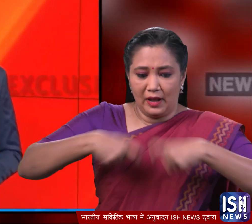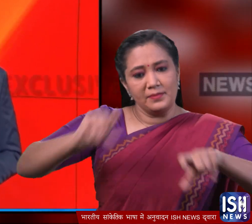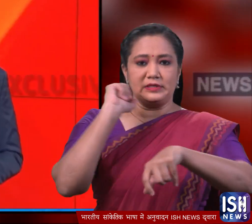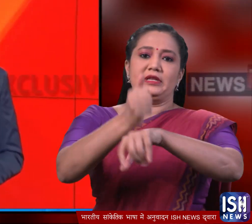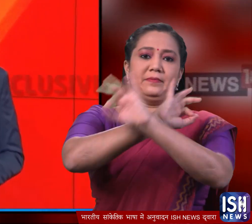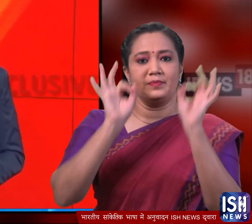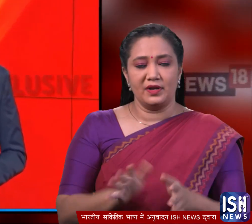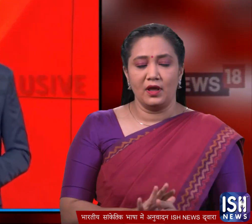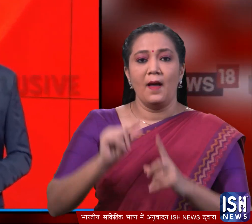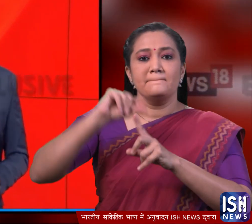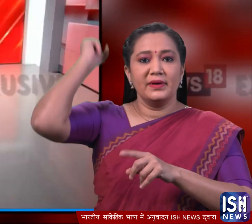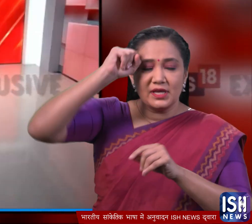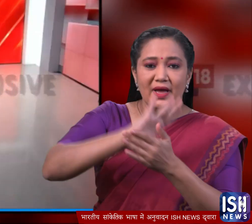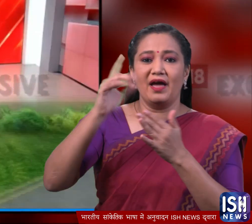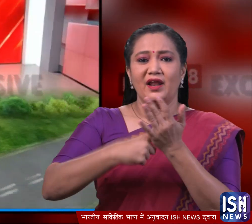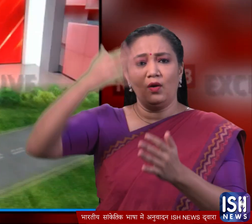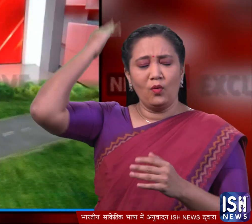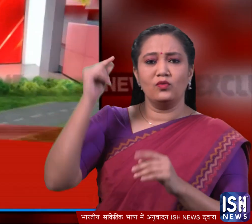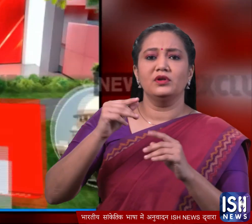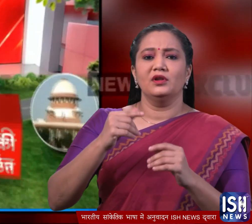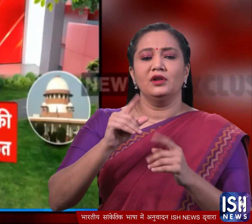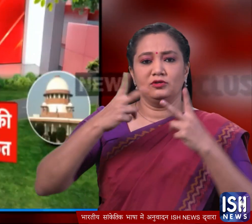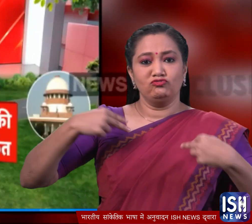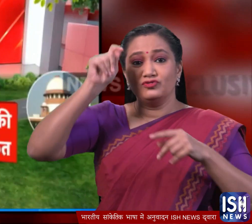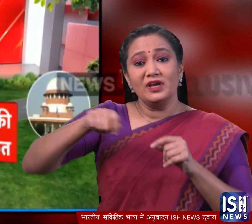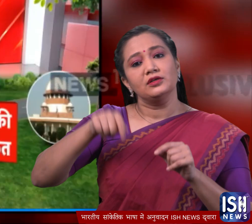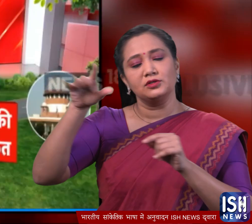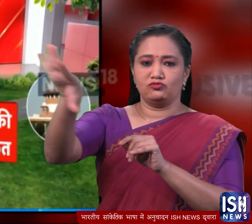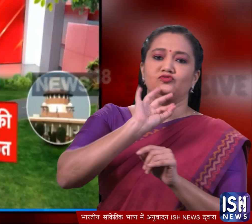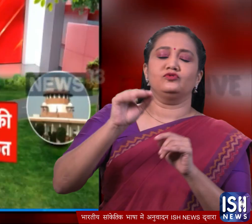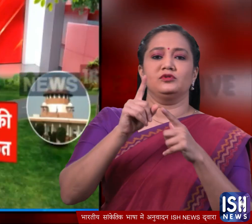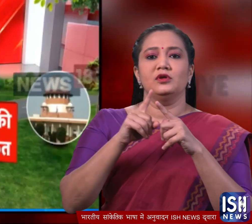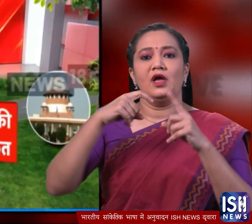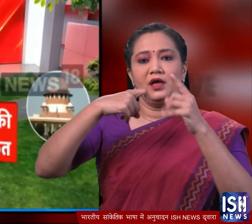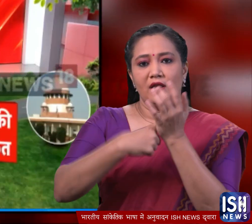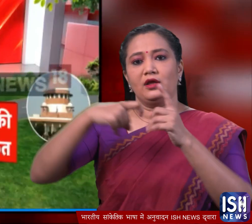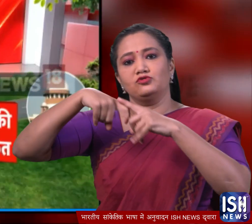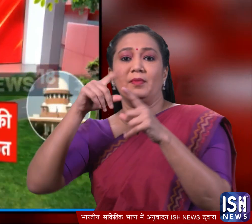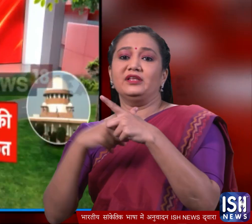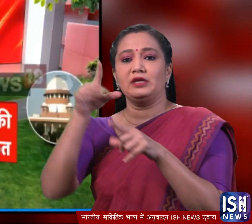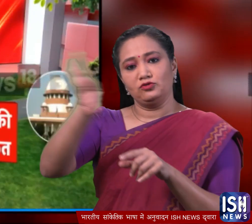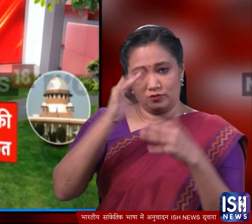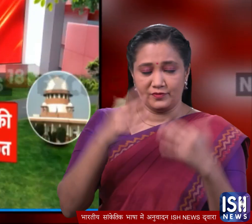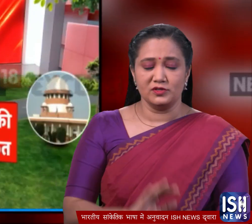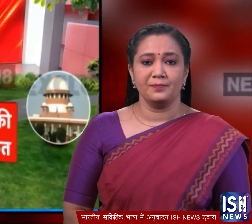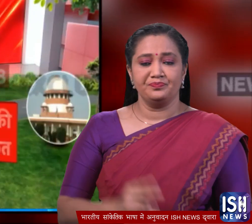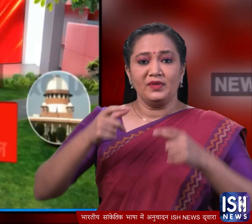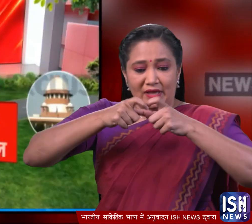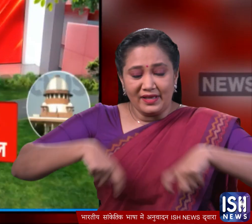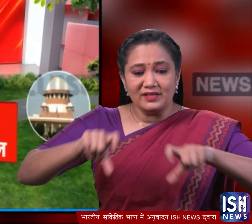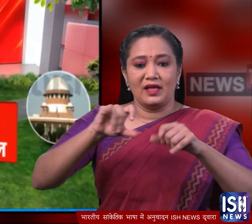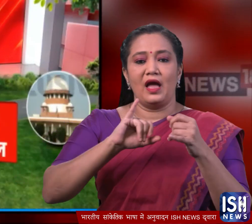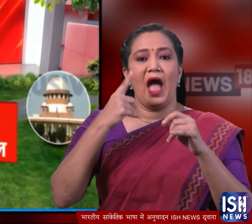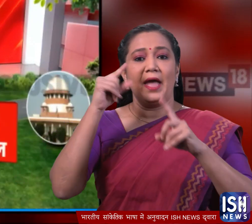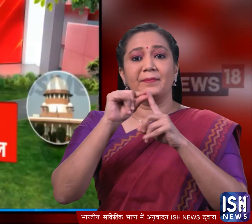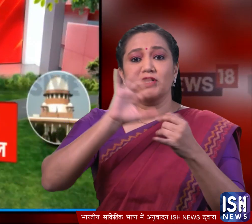ने एक कमेटी का गठन कर दिया और पंजाब और हरियाणा हाईकोर्ट के पूर्व जज राकेश कुमार जैन को इस कमेटी का जिम्मा सौंपा गया। साथ ही कोर्ट ने इस कमेटी